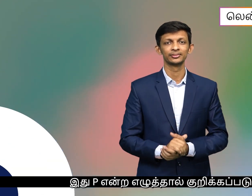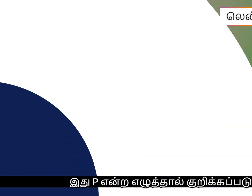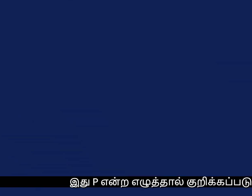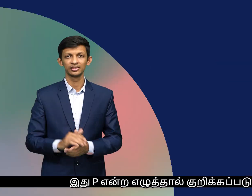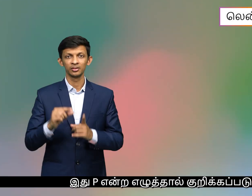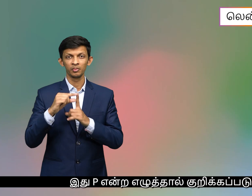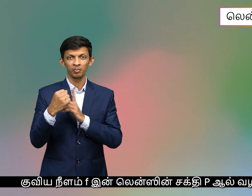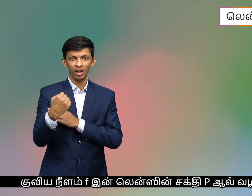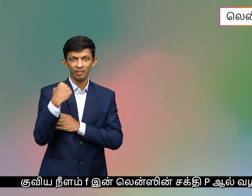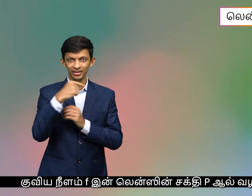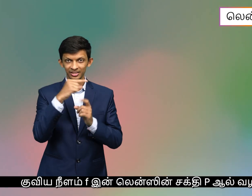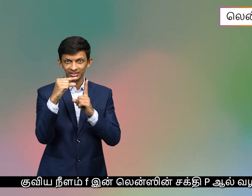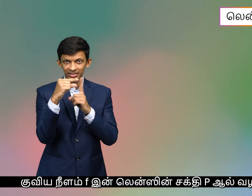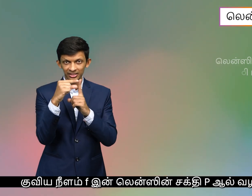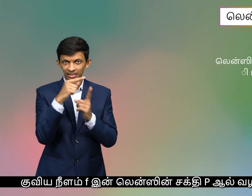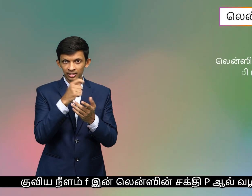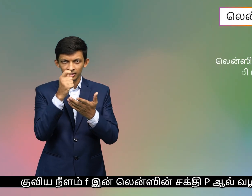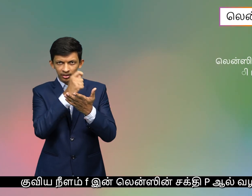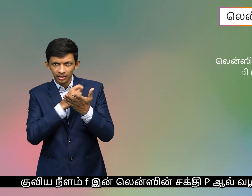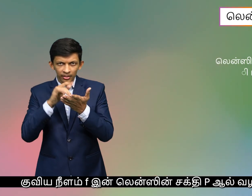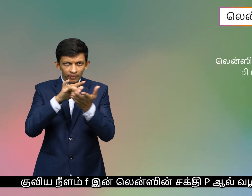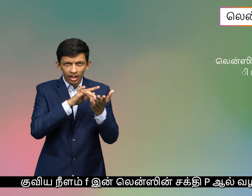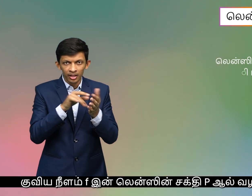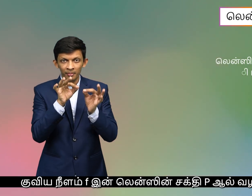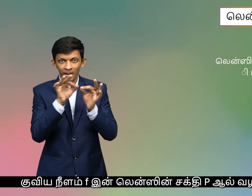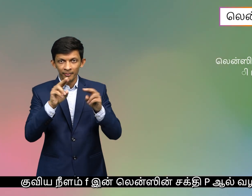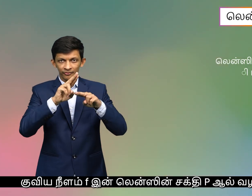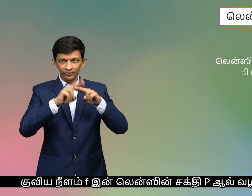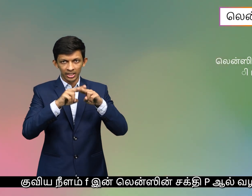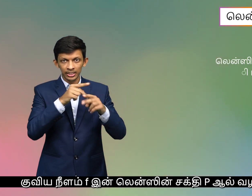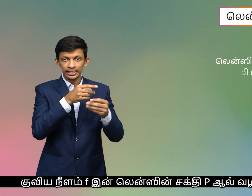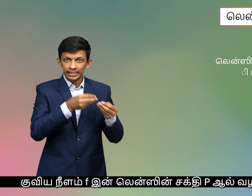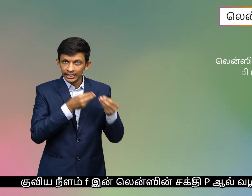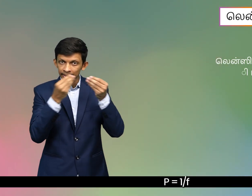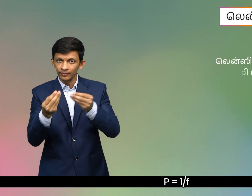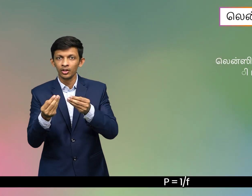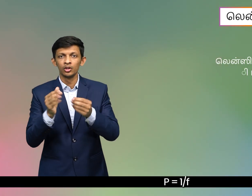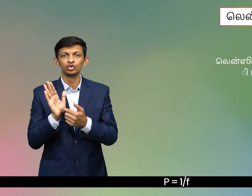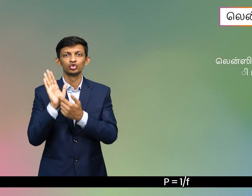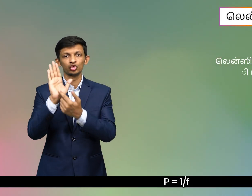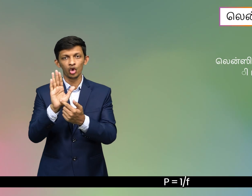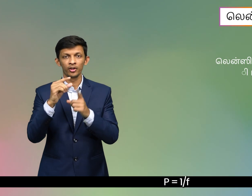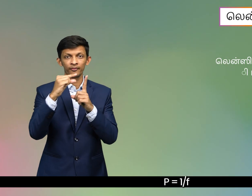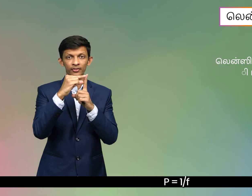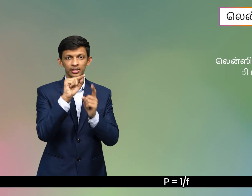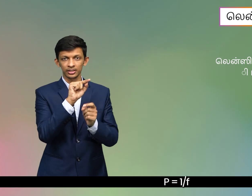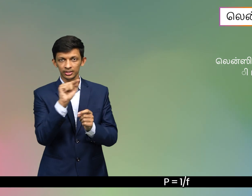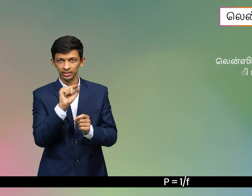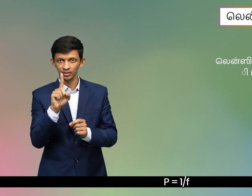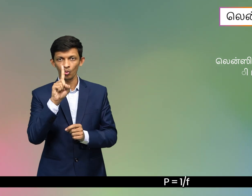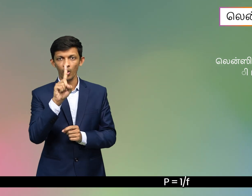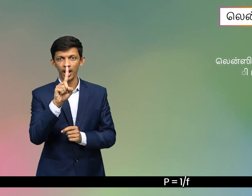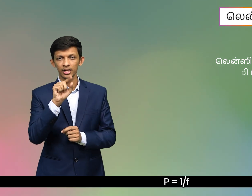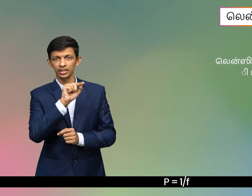குறிக்கப்படுகிறது. குவிய நீளம் F இன் வில்லை திறன் P ஆல் வழங்கப்படுகிறது. P ஈடு